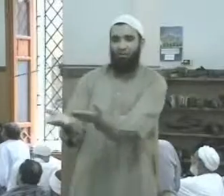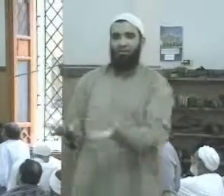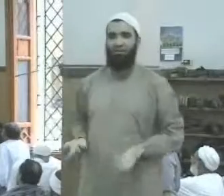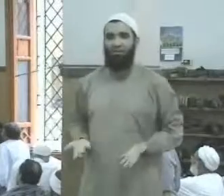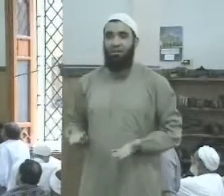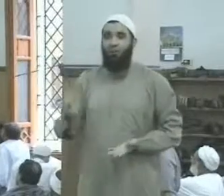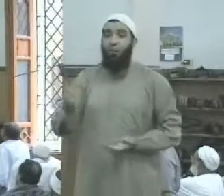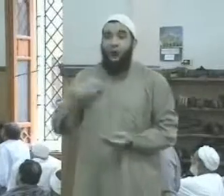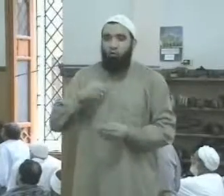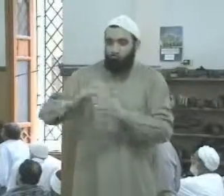للأمهات والآباء